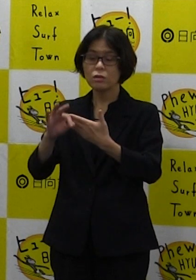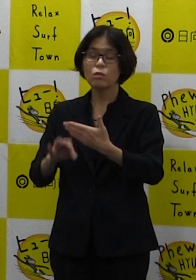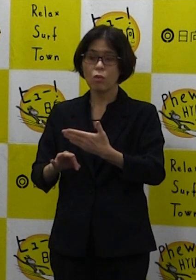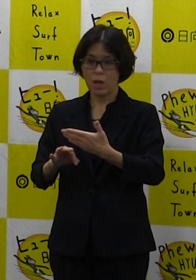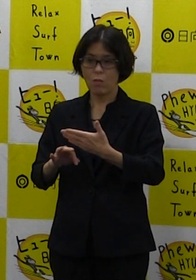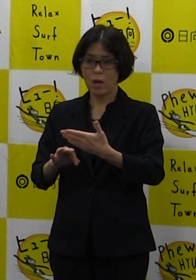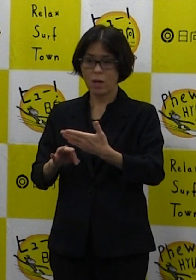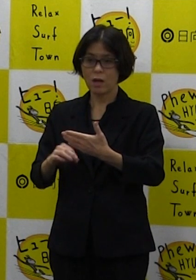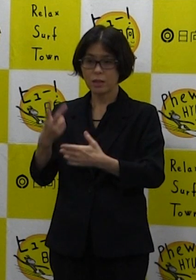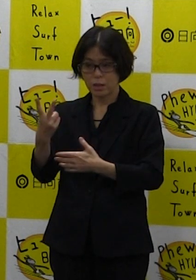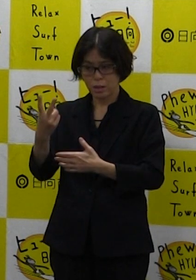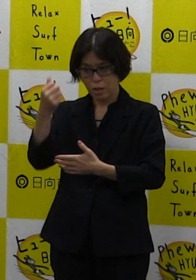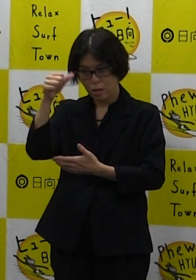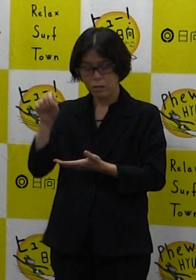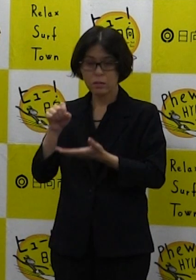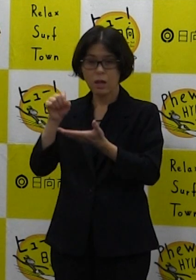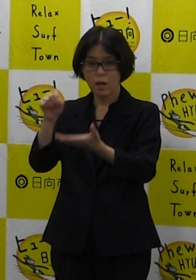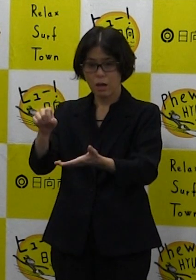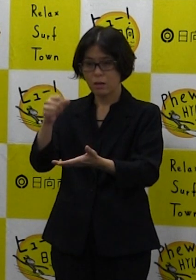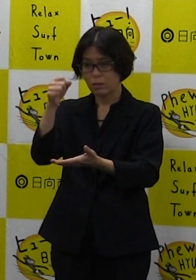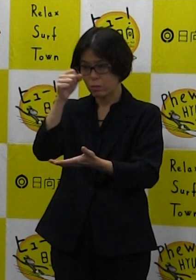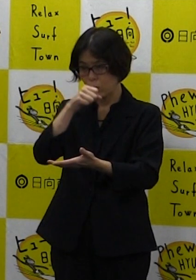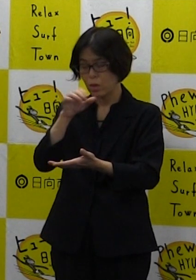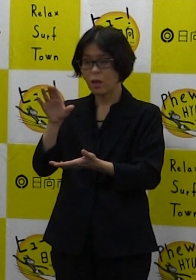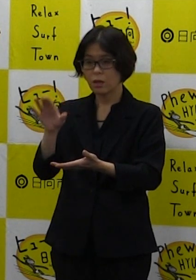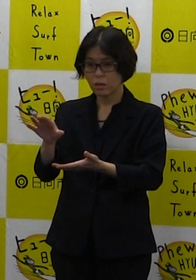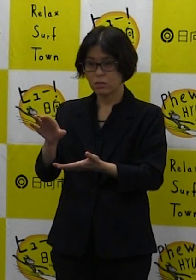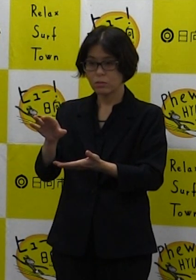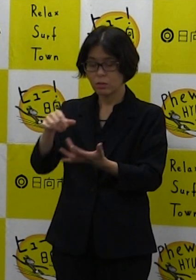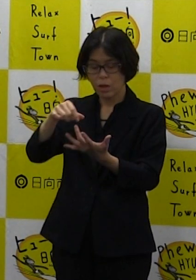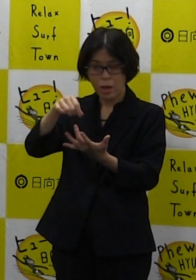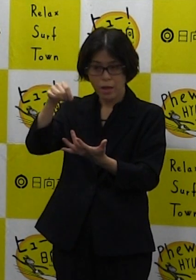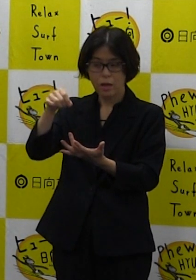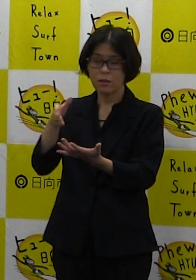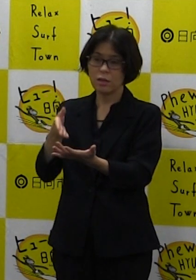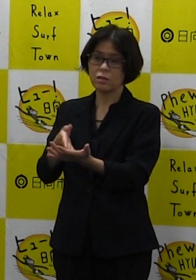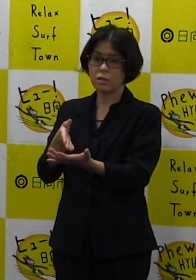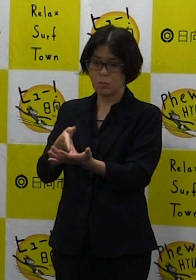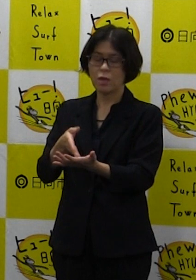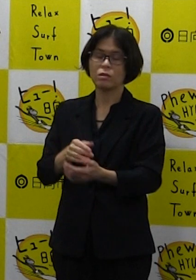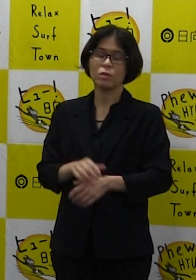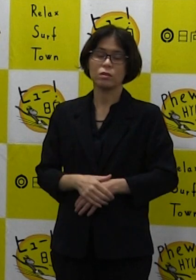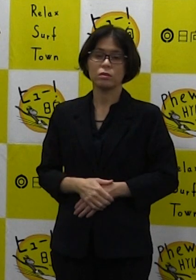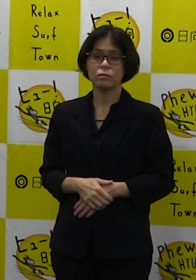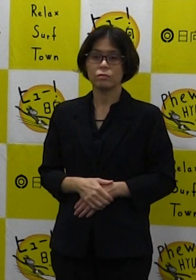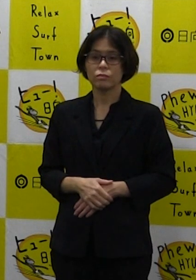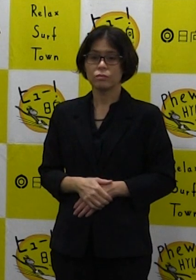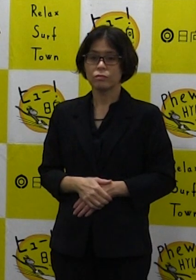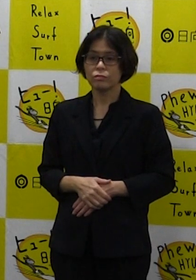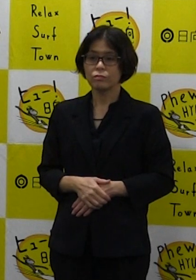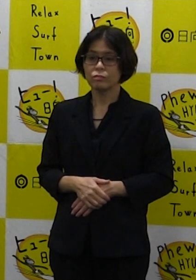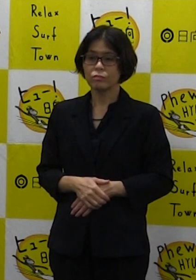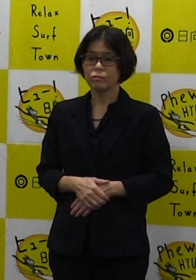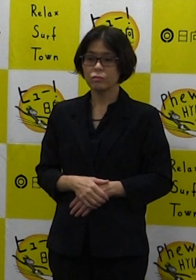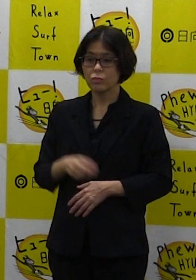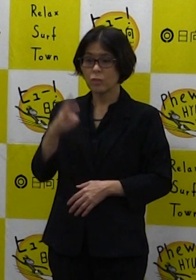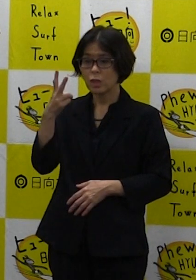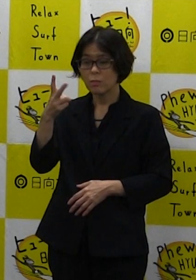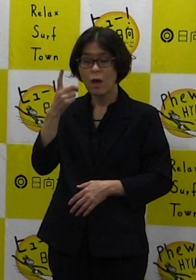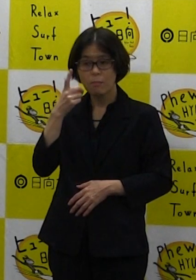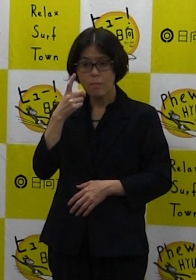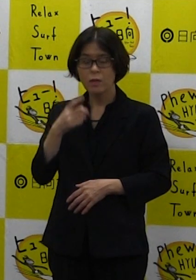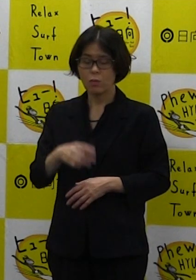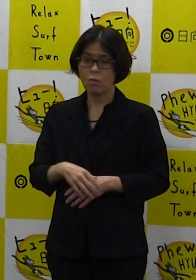条例については2件を提案する予定ですが主なものについて説明をいたします2番